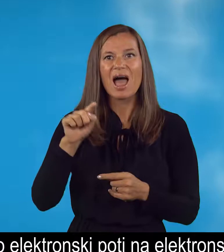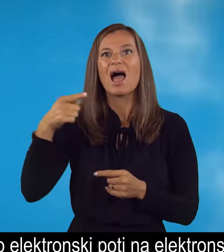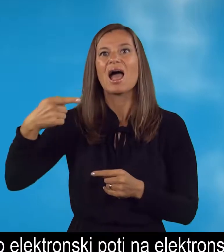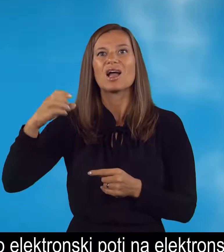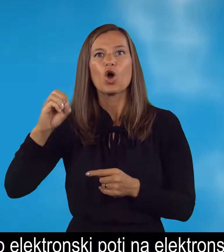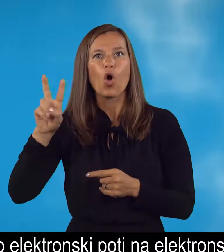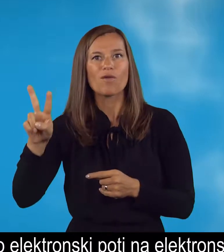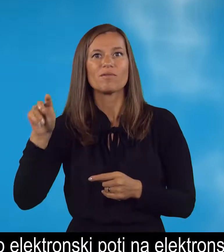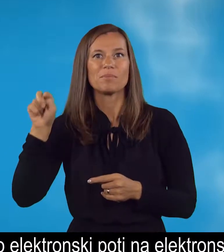kc-plovila.fu@gov.si.